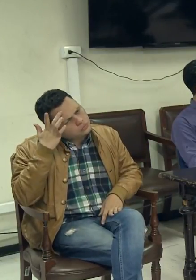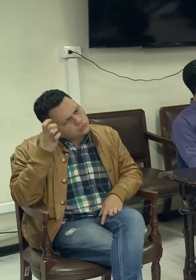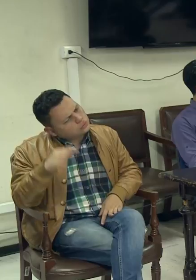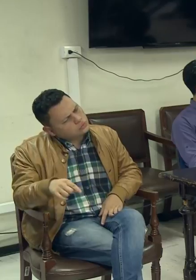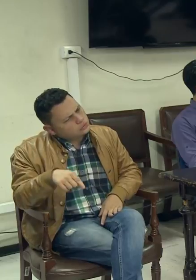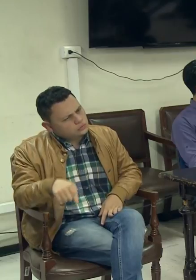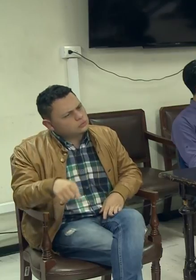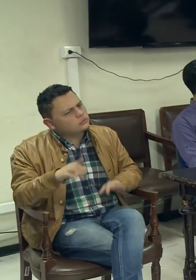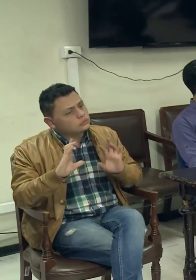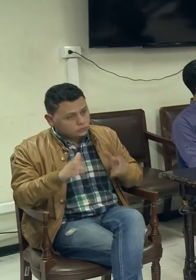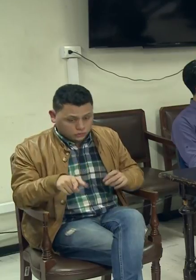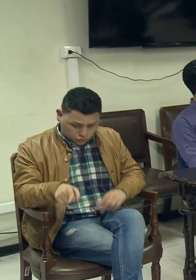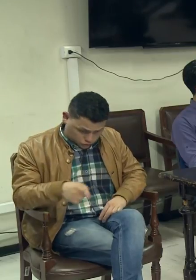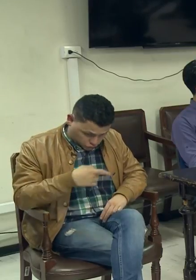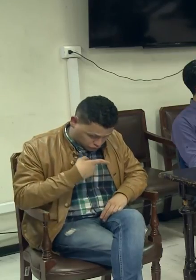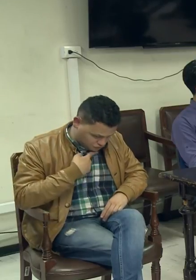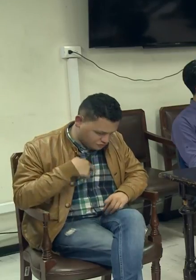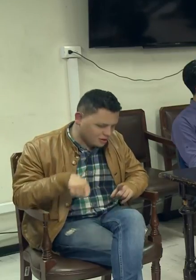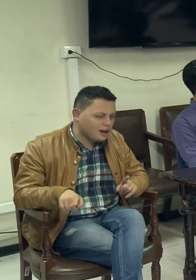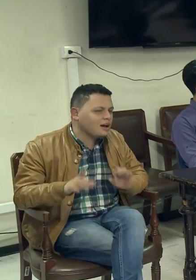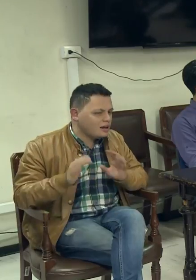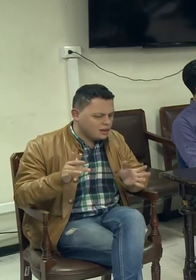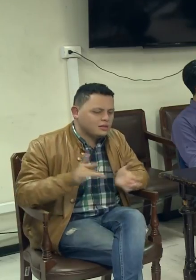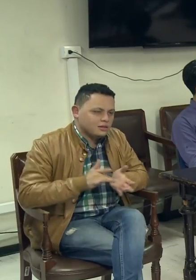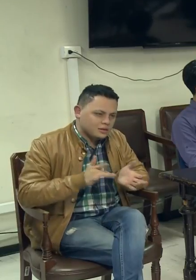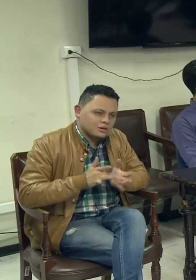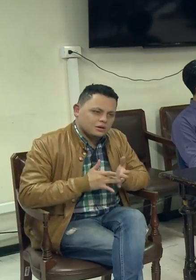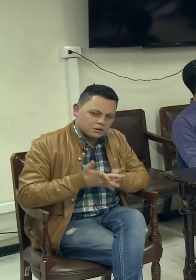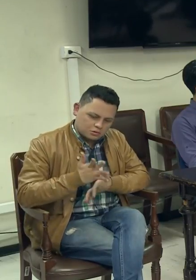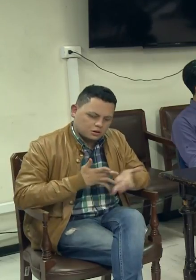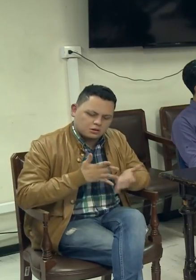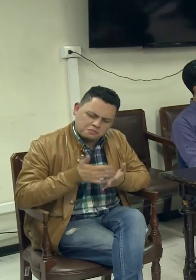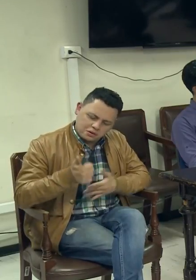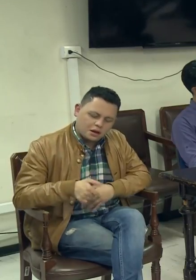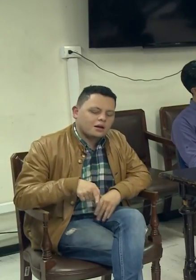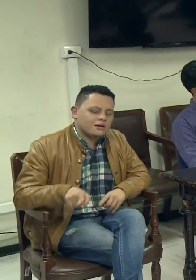esa clase? ¿Te gusta el maestro?